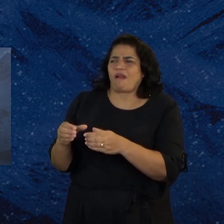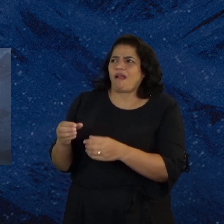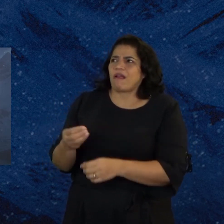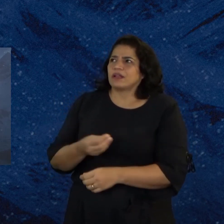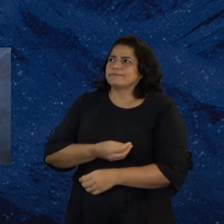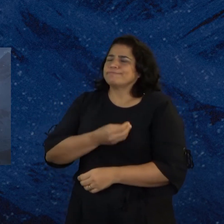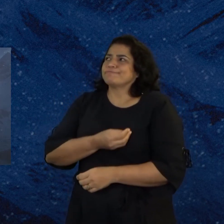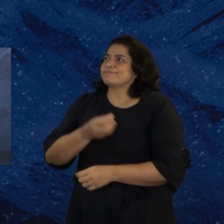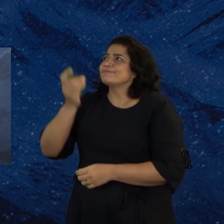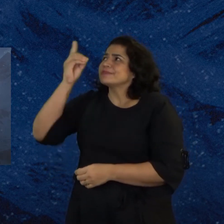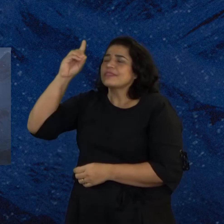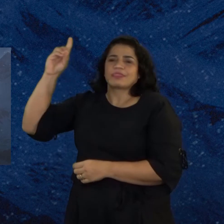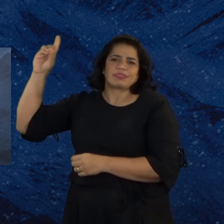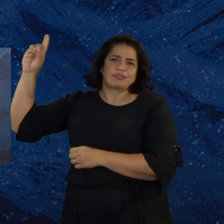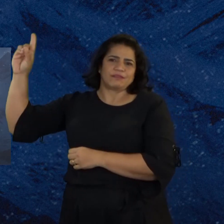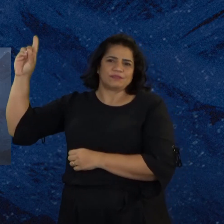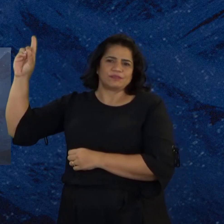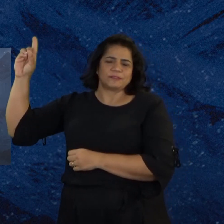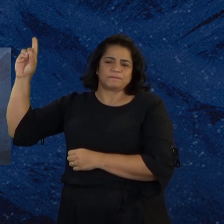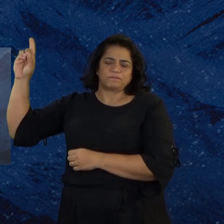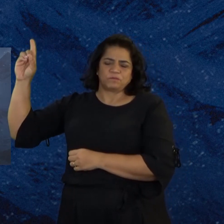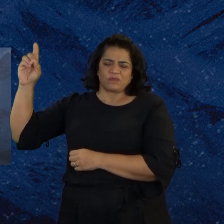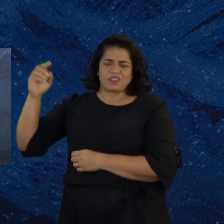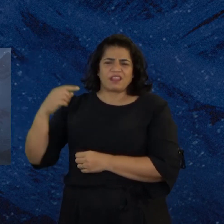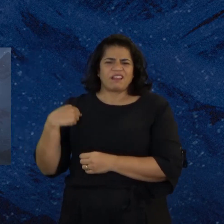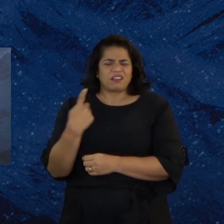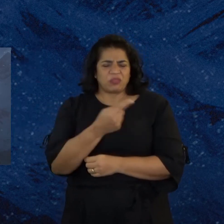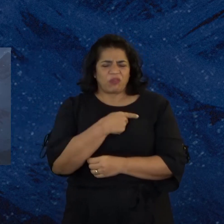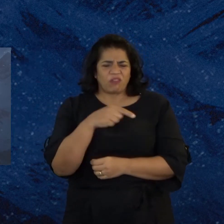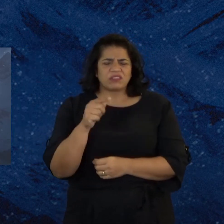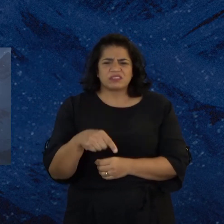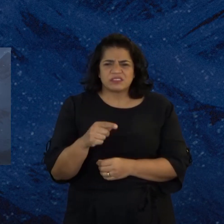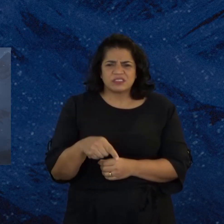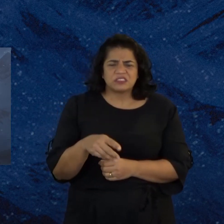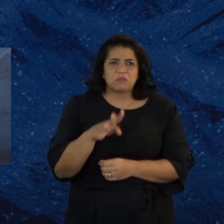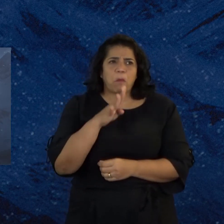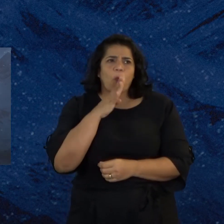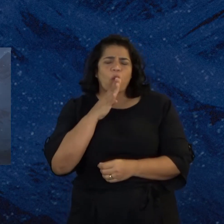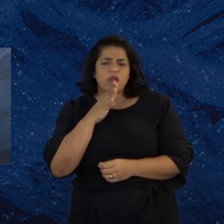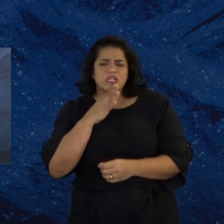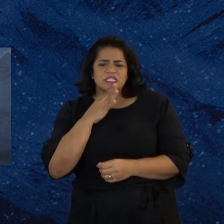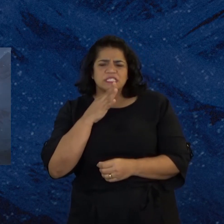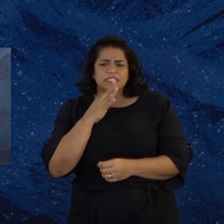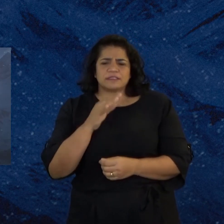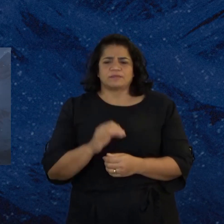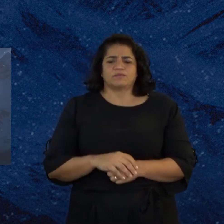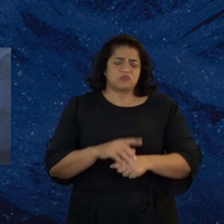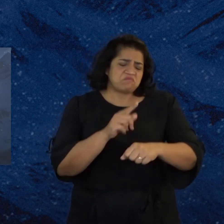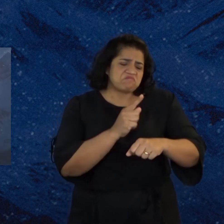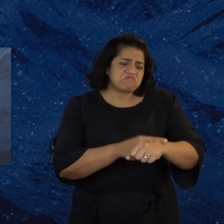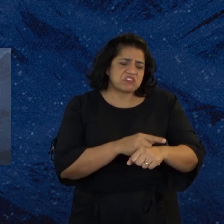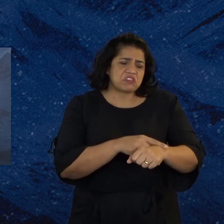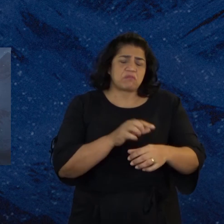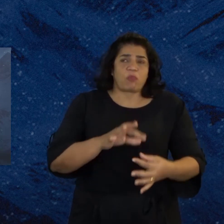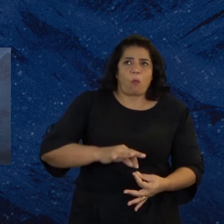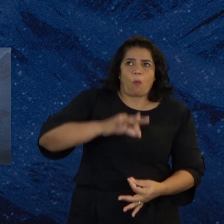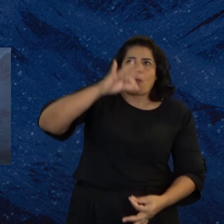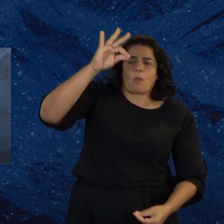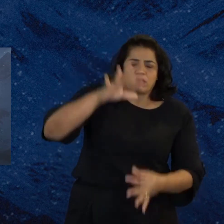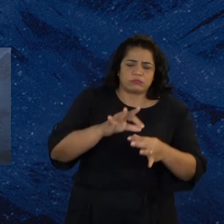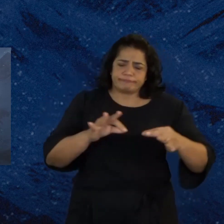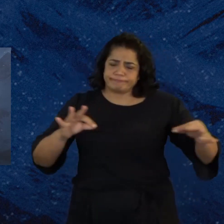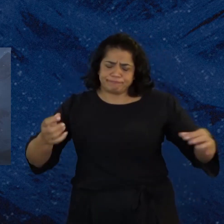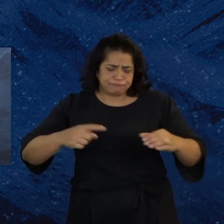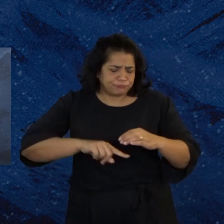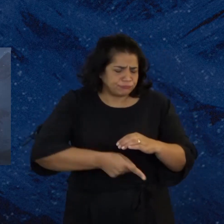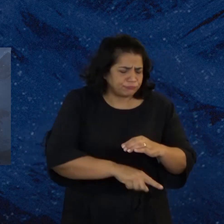esse lugar que nós vivemos aqui, cartesiano, tridimensional, só coisas visíveis, palpáveis, isso aqui não